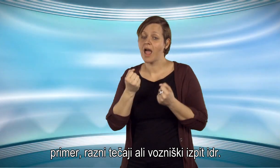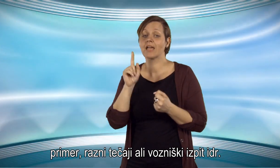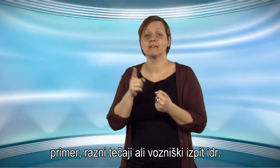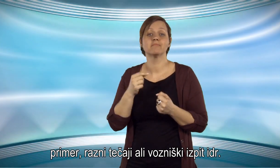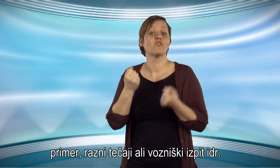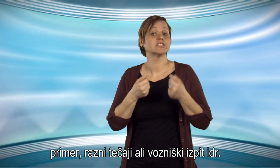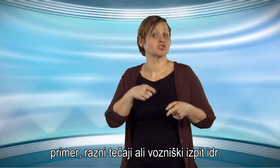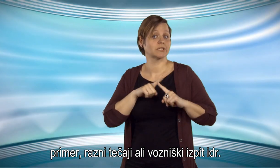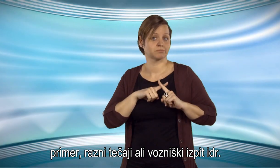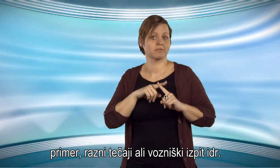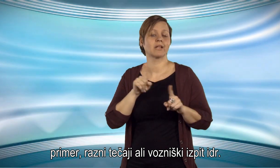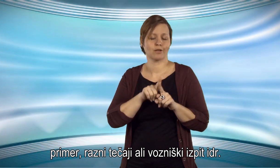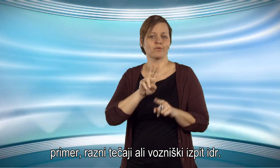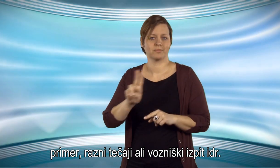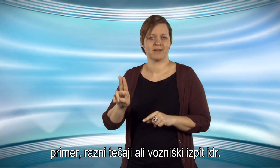drugo.